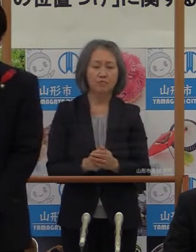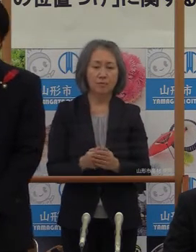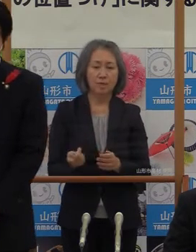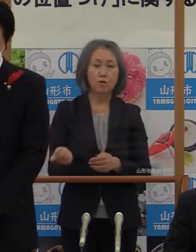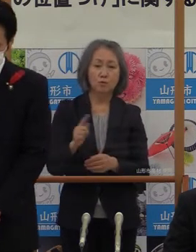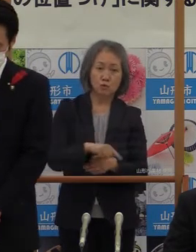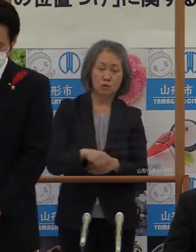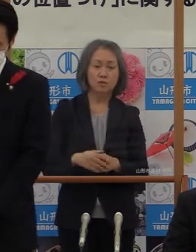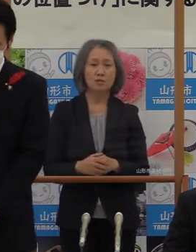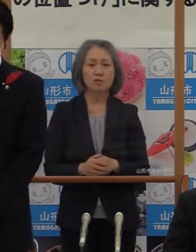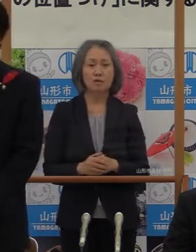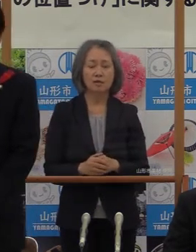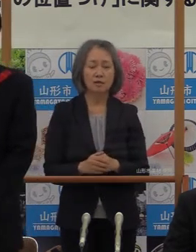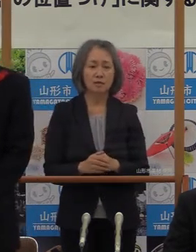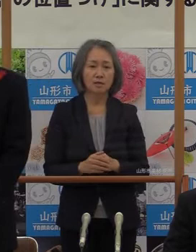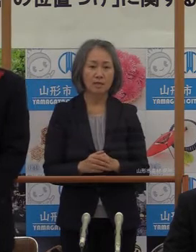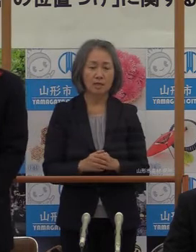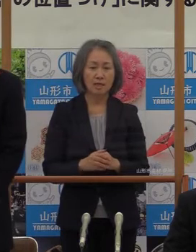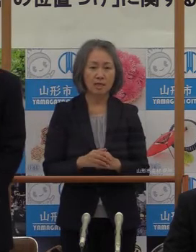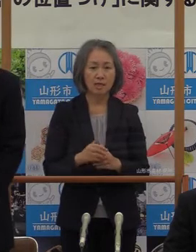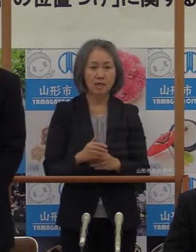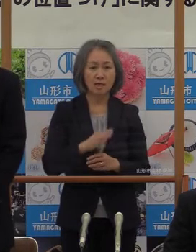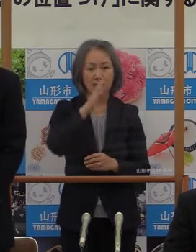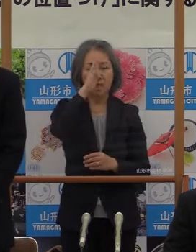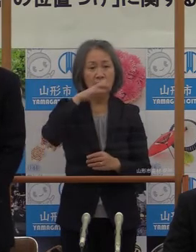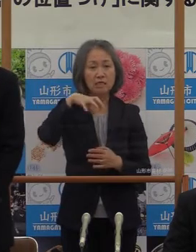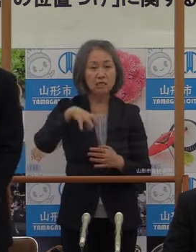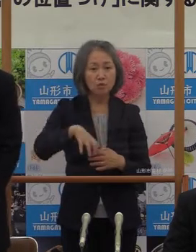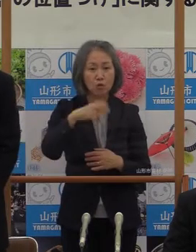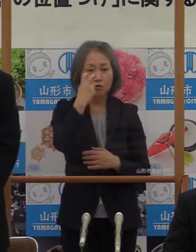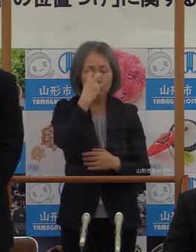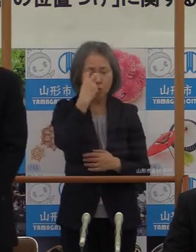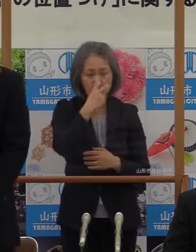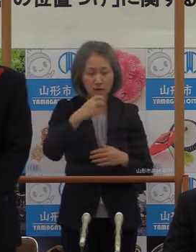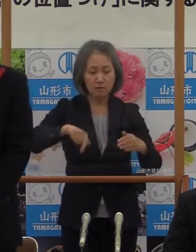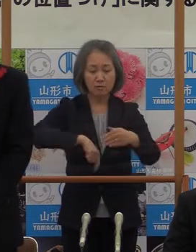用にかかるサウンディング型市場調査概要をご覧ください。